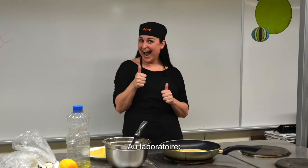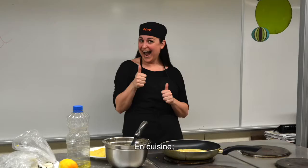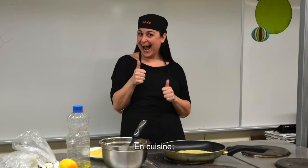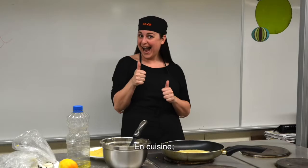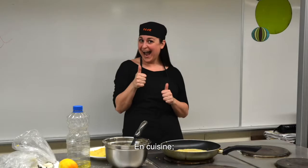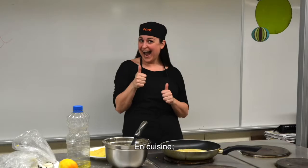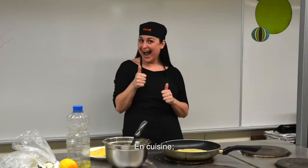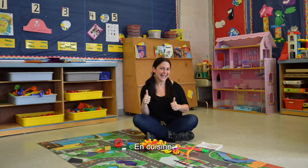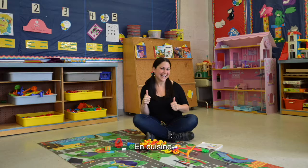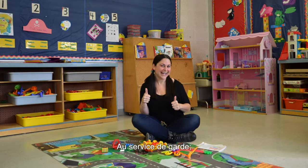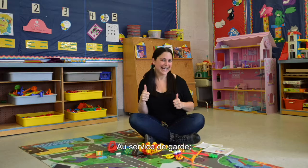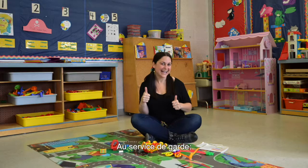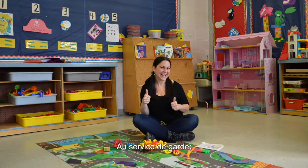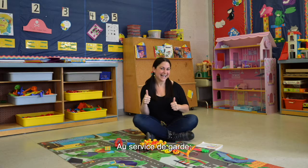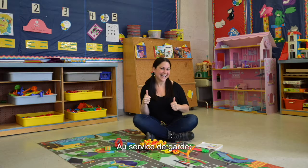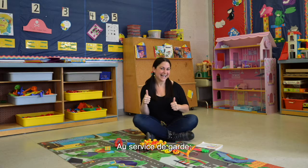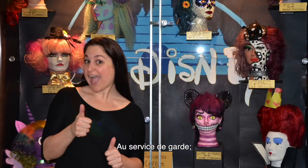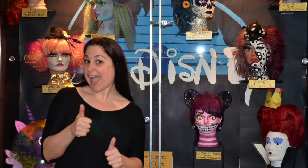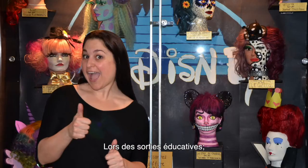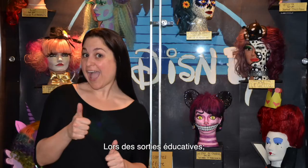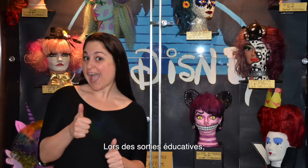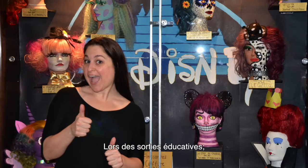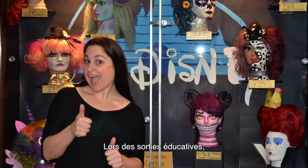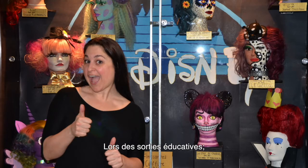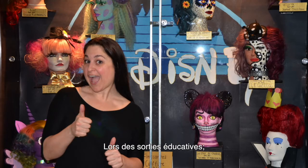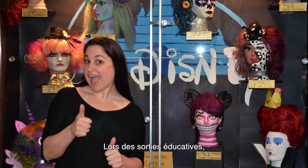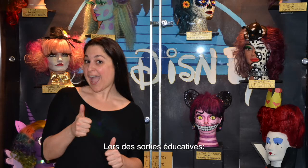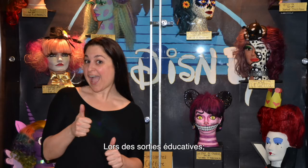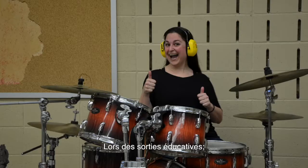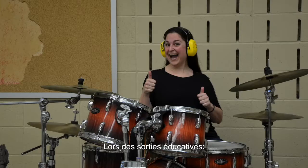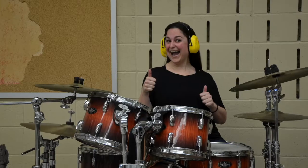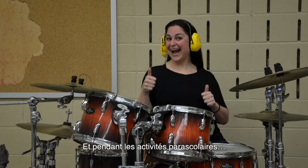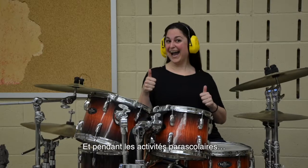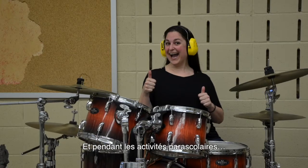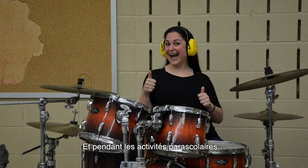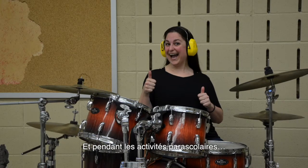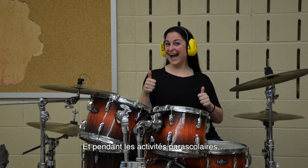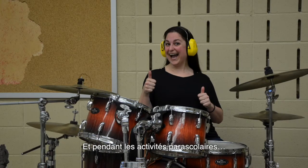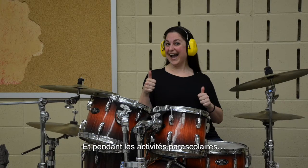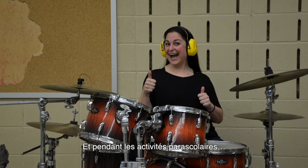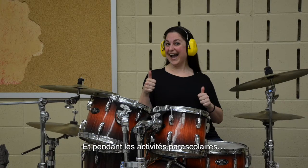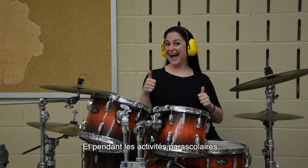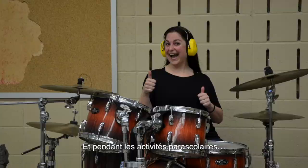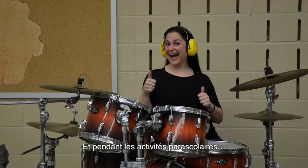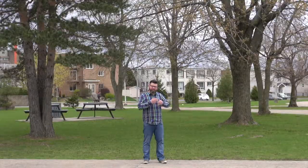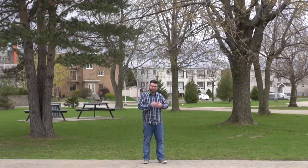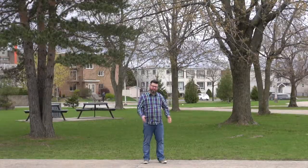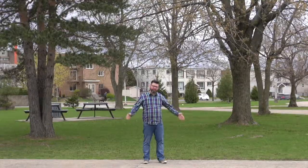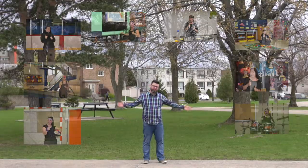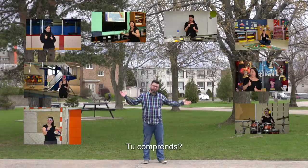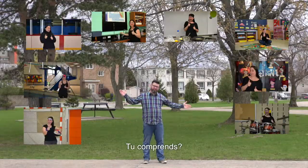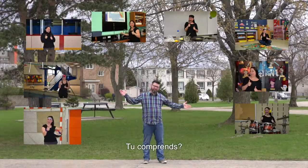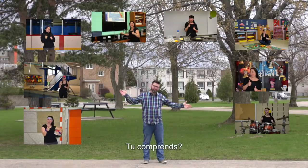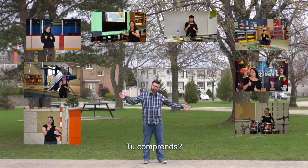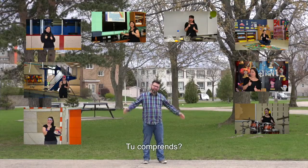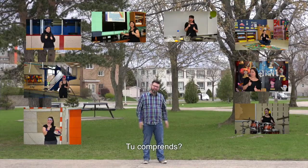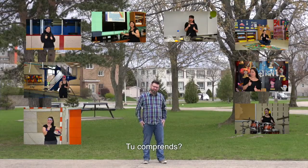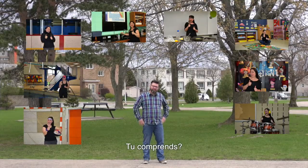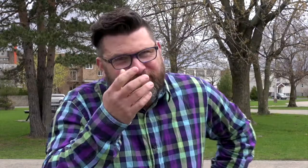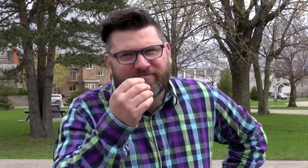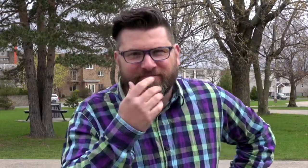en cuisine, au service de garde, lors des sorties éducatives et pendant les activités parascolaires. Tu comprends?